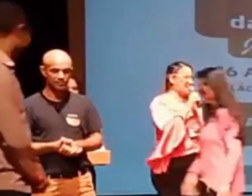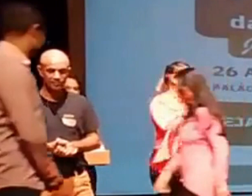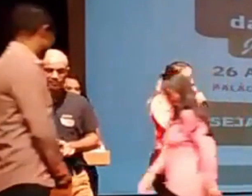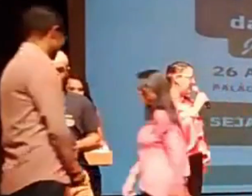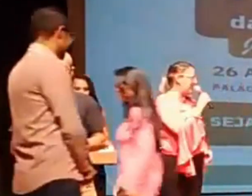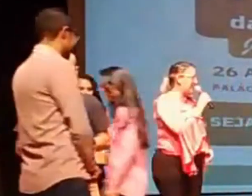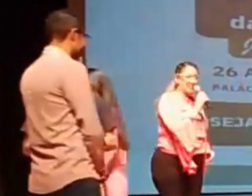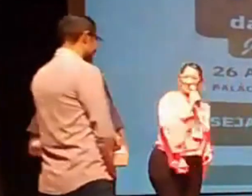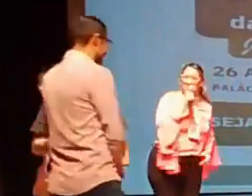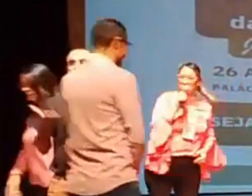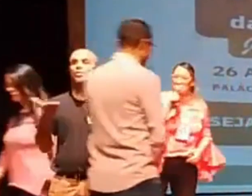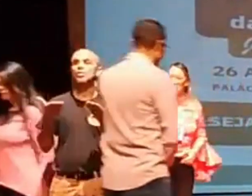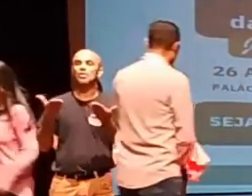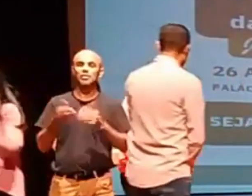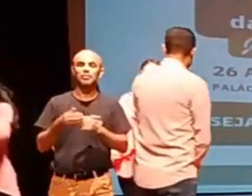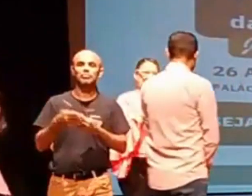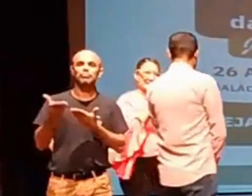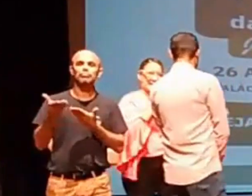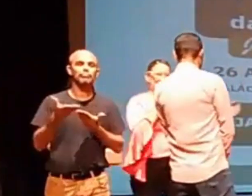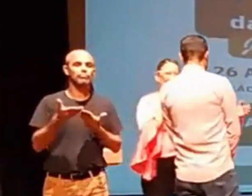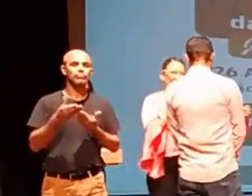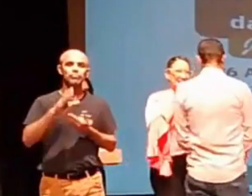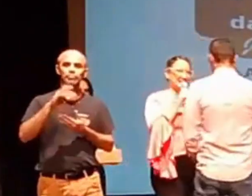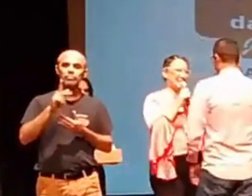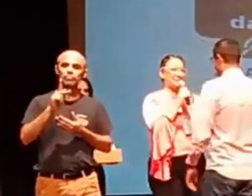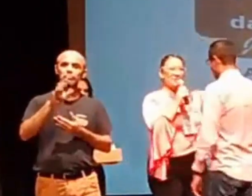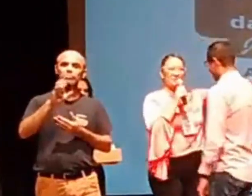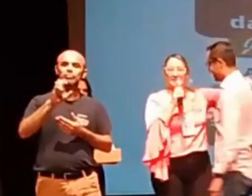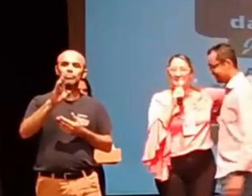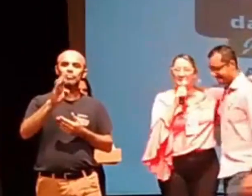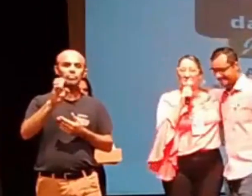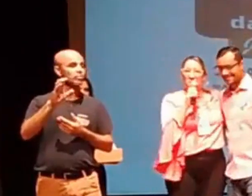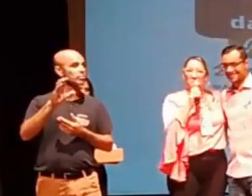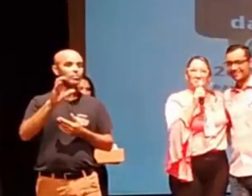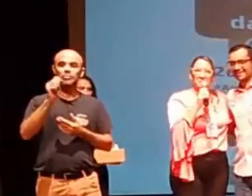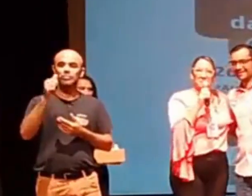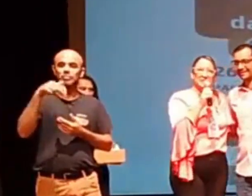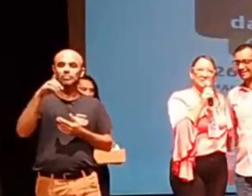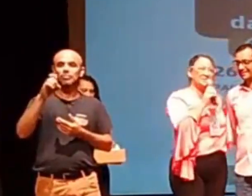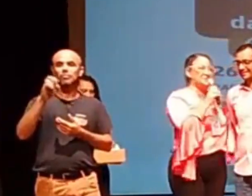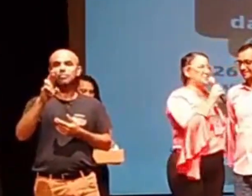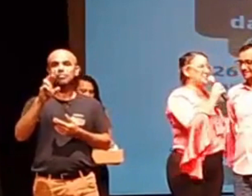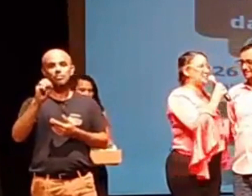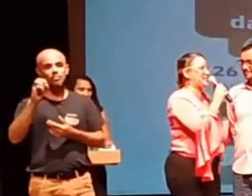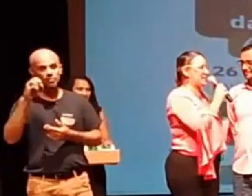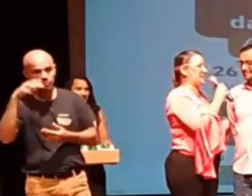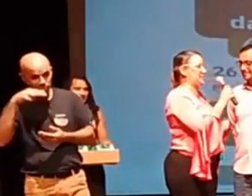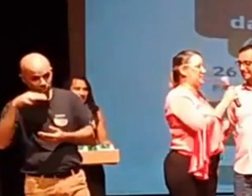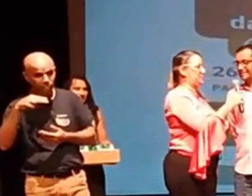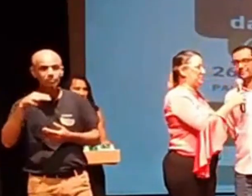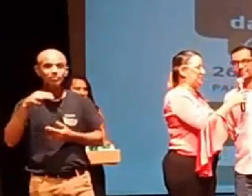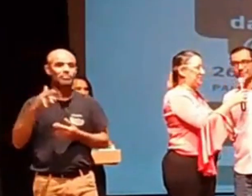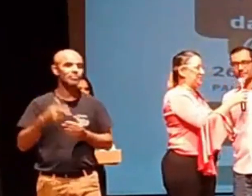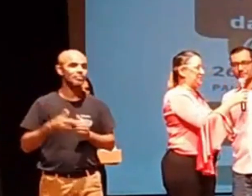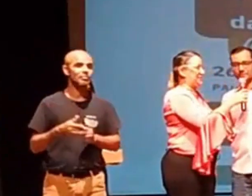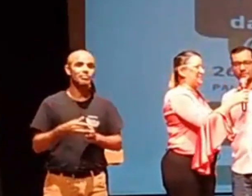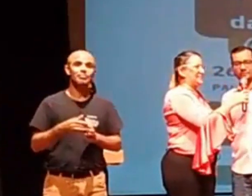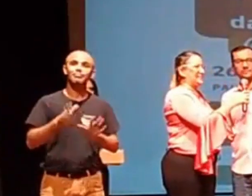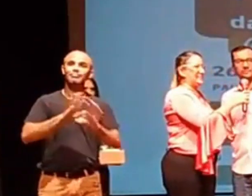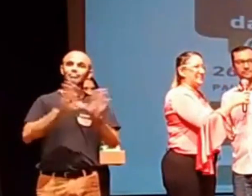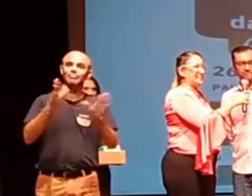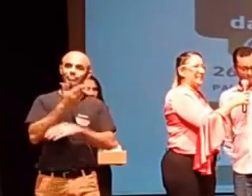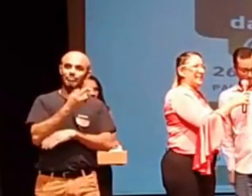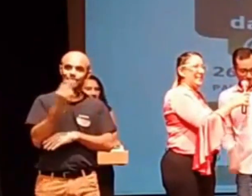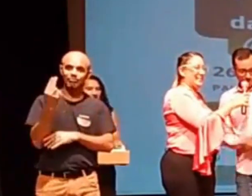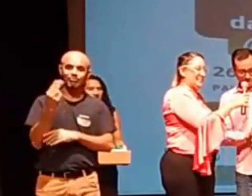E agora eu vou convidar Kleber, né? Anderson, professor Anderson, se apresente. Bem, pessoal,